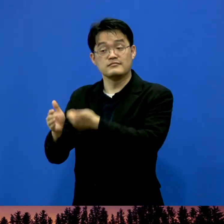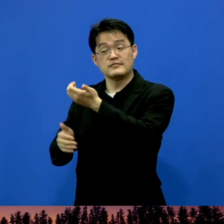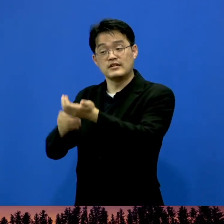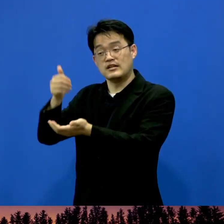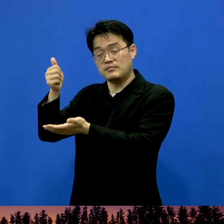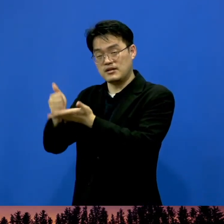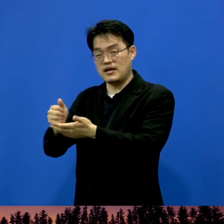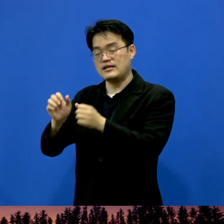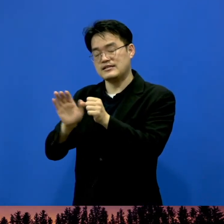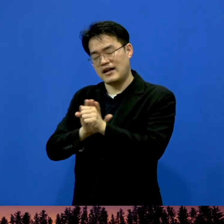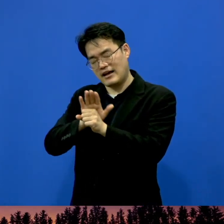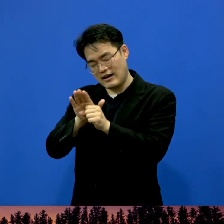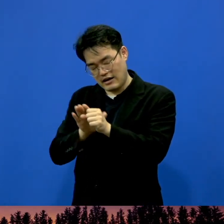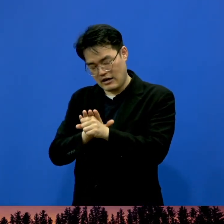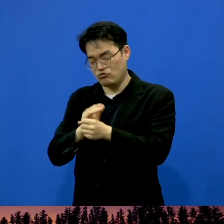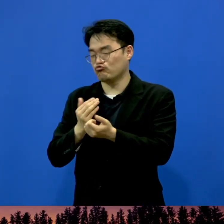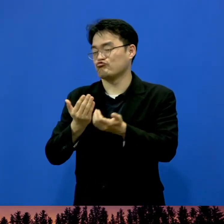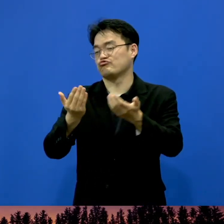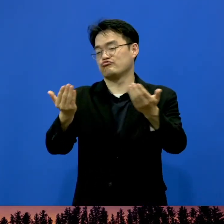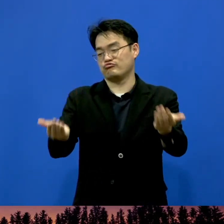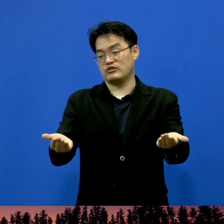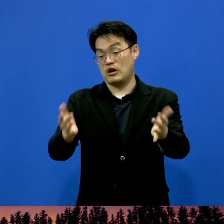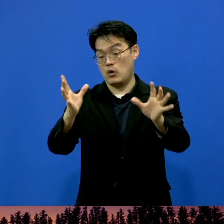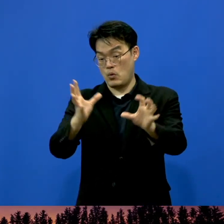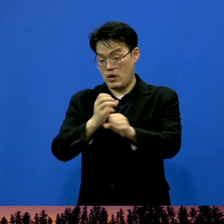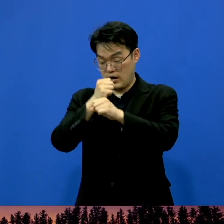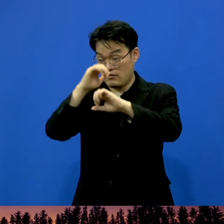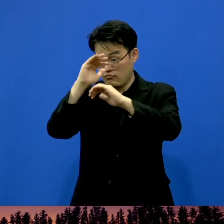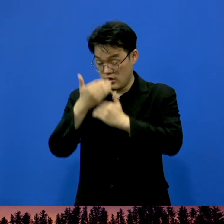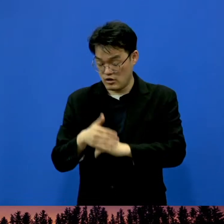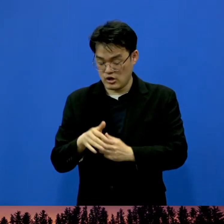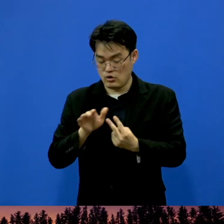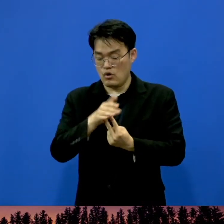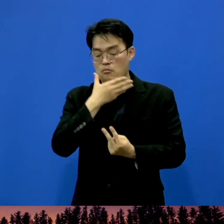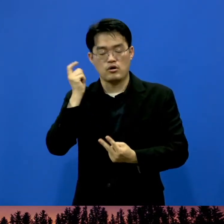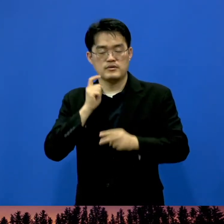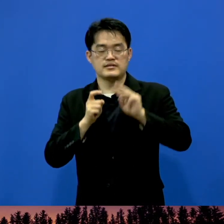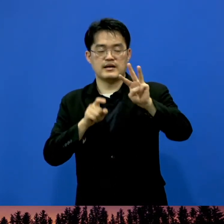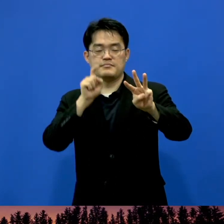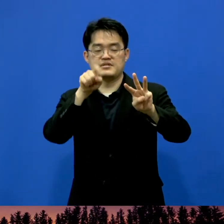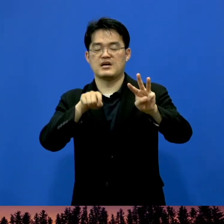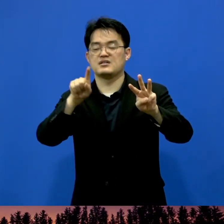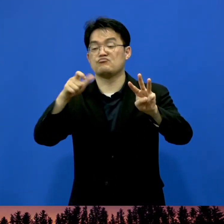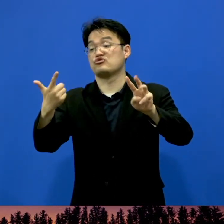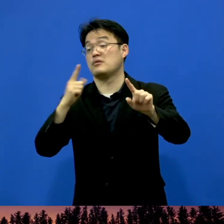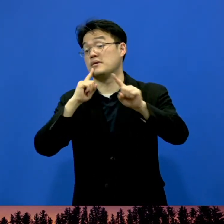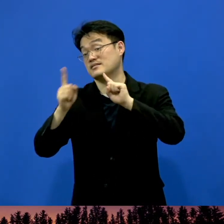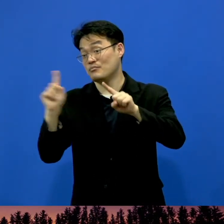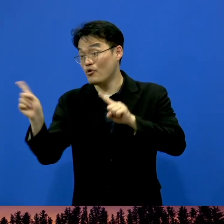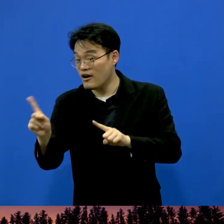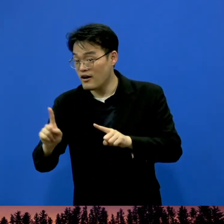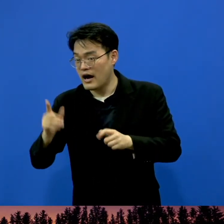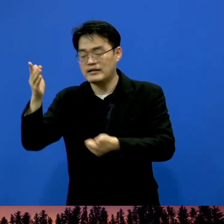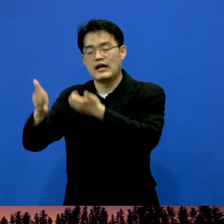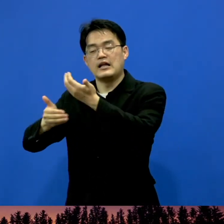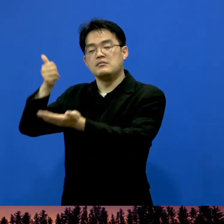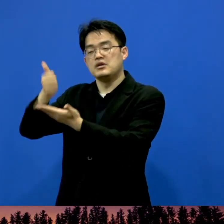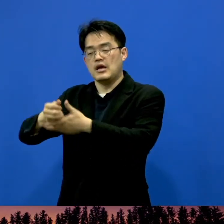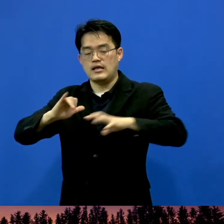주는 것이에요. 그래서 그것을 가장 잘 요약한 구절이 요한복음 3장 16절이에요. 하나님이 세상을